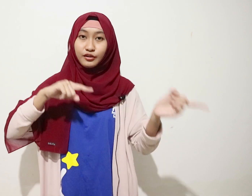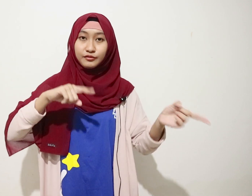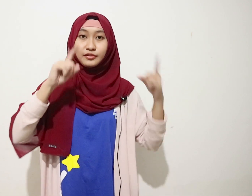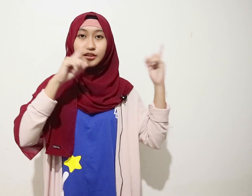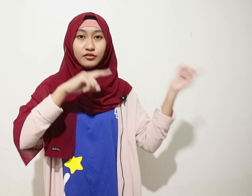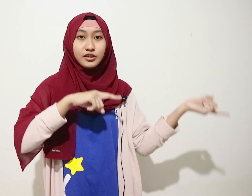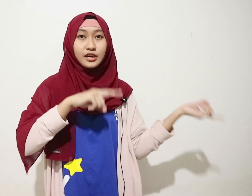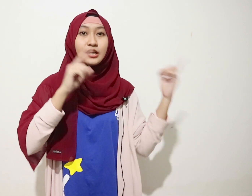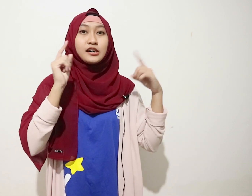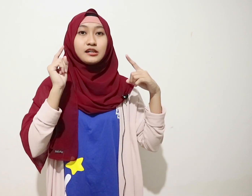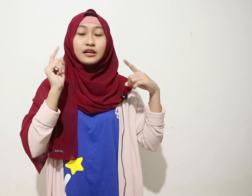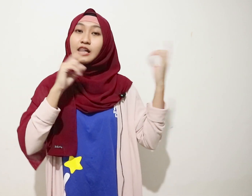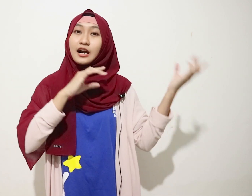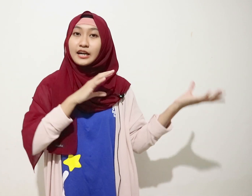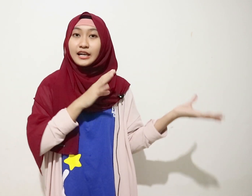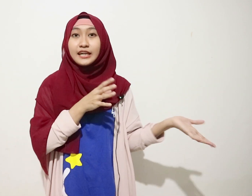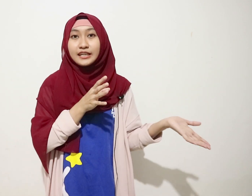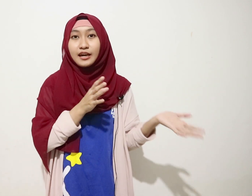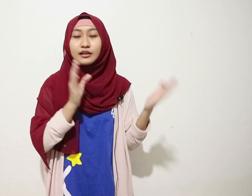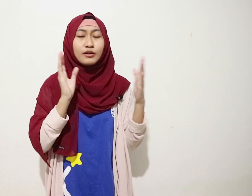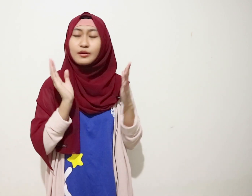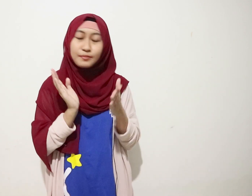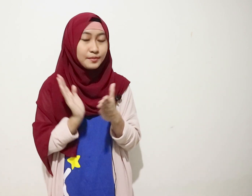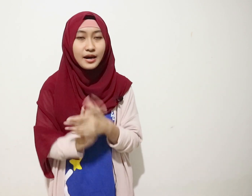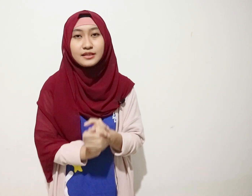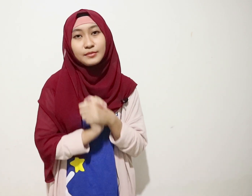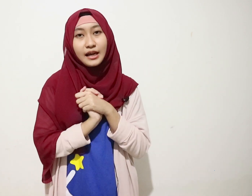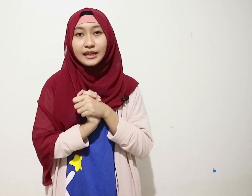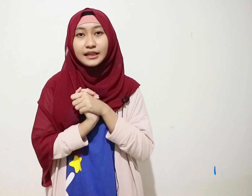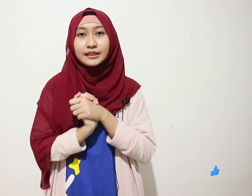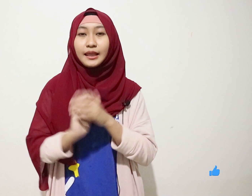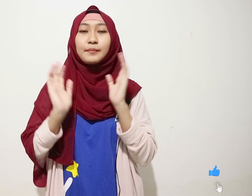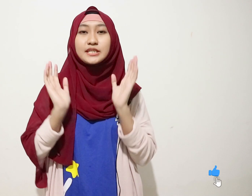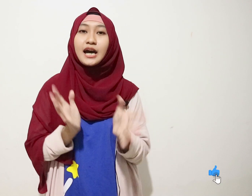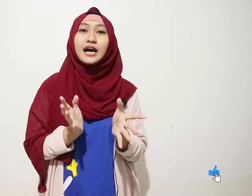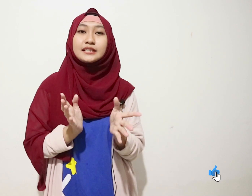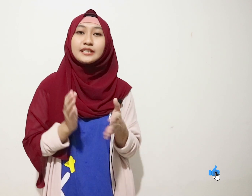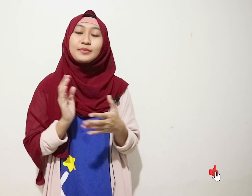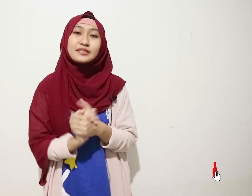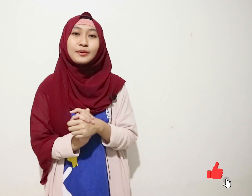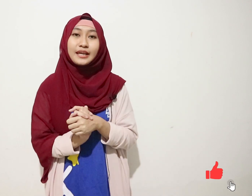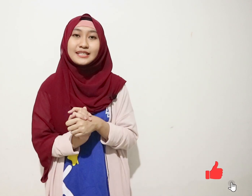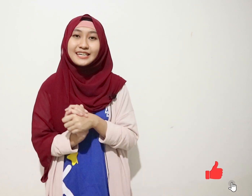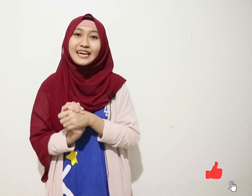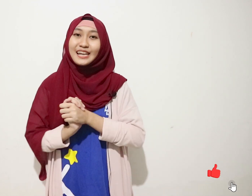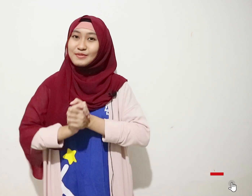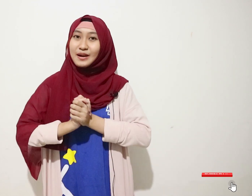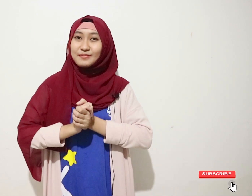tonton videonya kakak-kakak yang lain ya, yang karena udah dibahas berkali-kali nih tentang pecahan, jadi biar sahabat Ganaci lebih paham